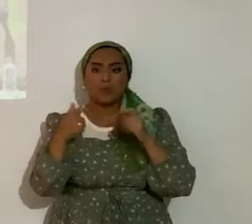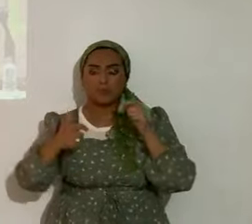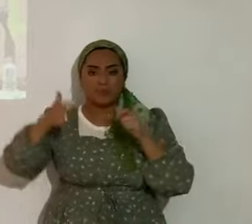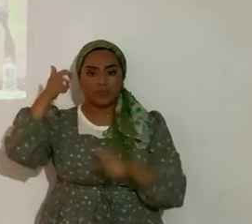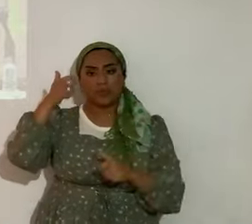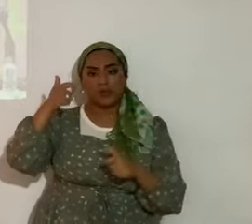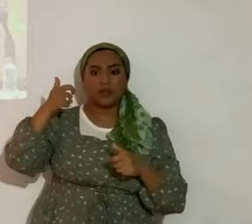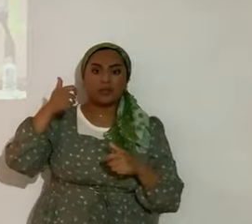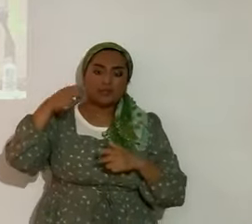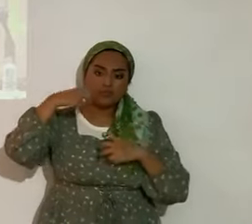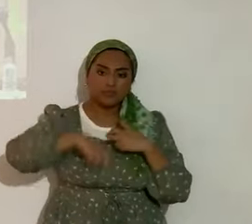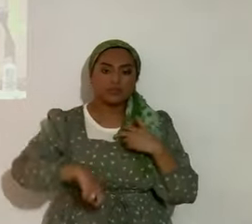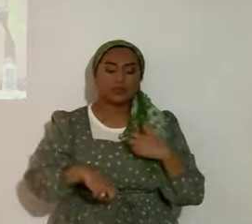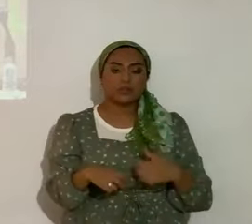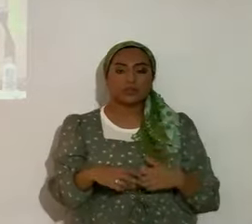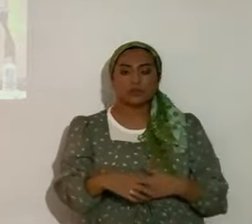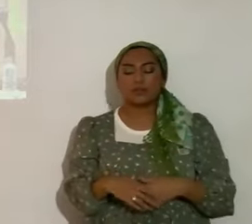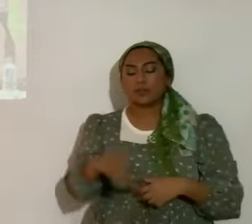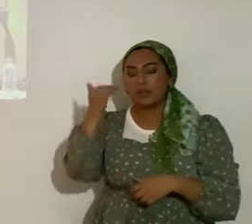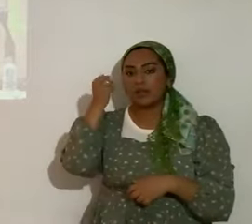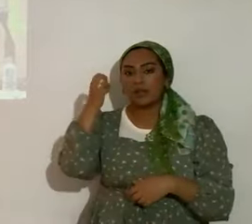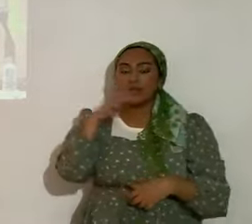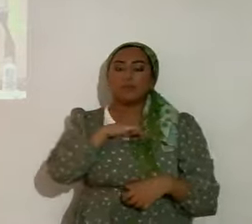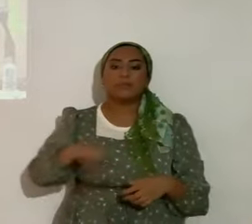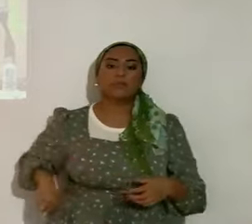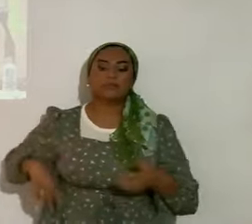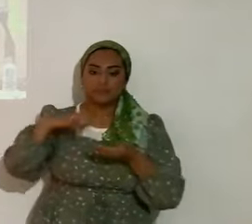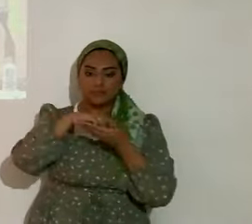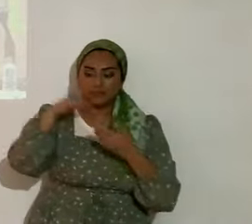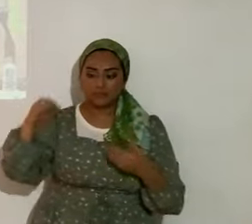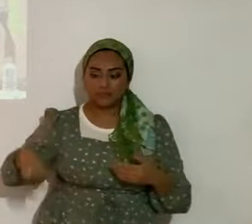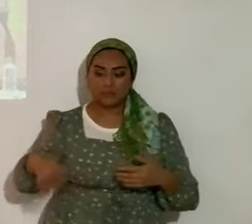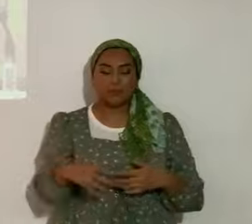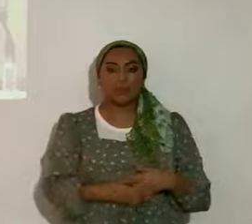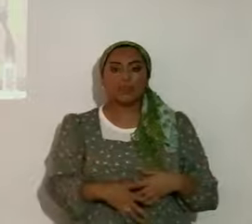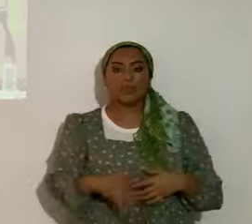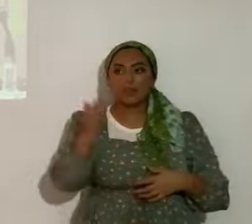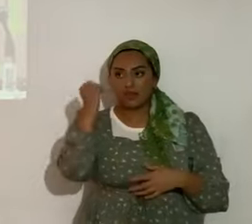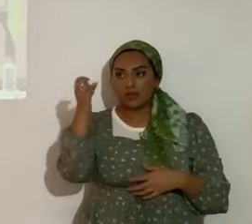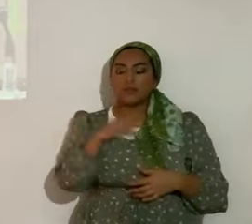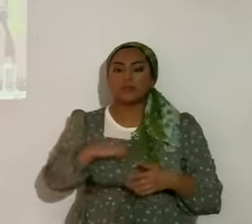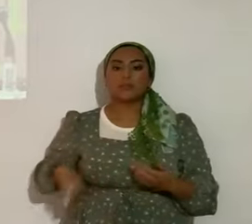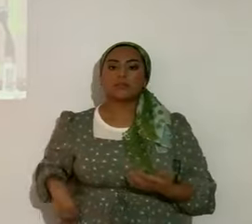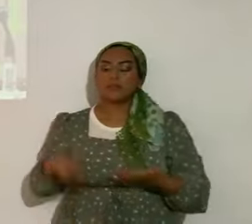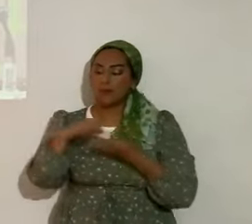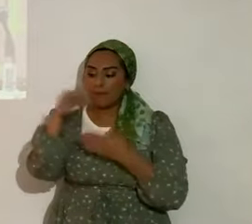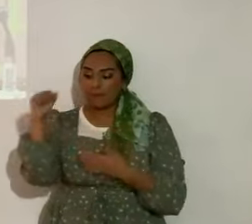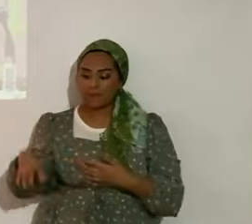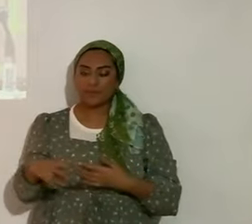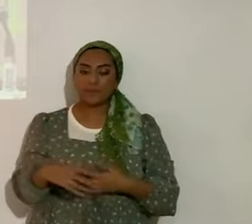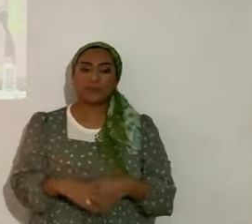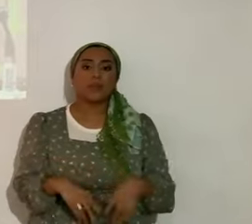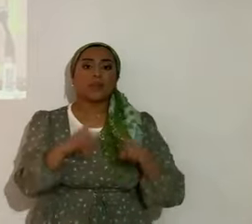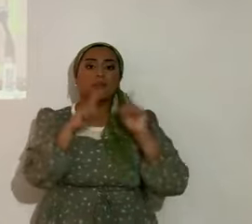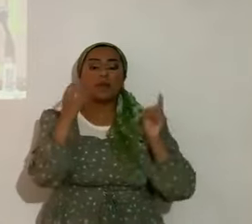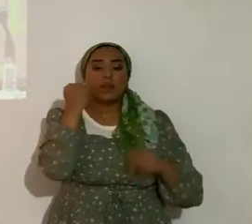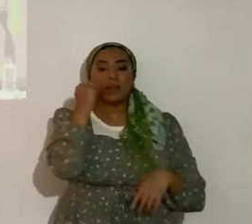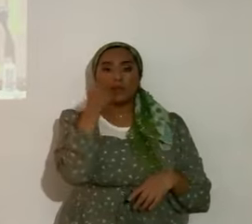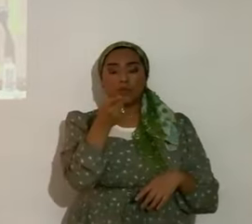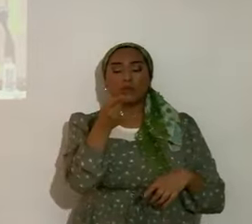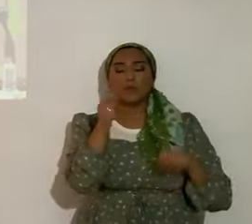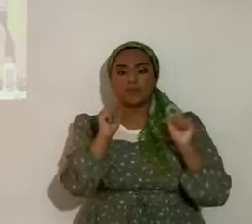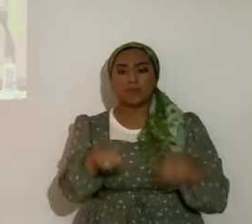carne y sangre, sino contra el mismo Hasatán, Yahshua Mashiach le reprenda y todos sus demonios, Yahshua Mashiach les reprenda. Pero si tú